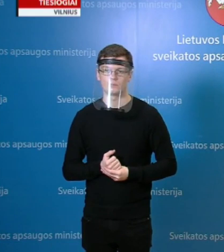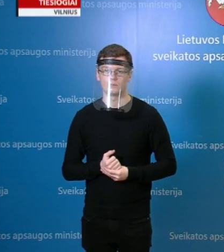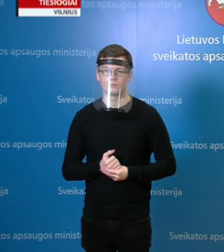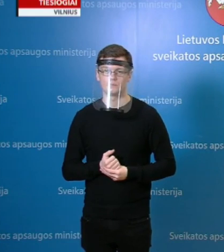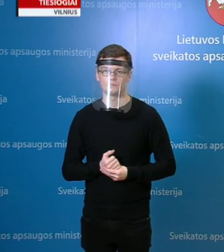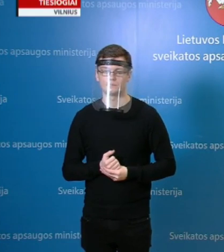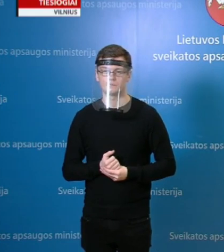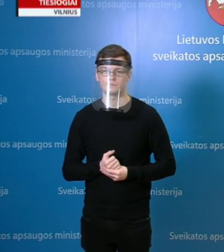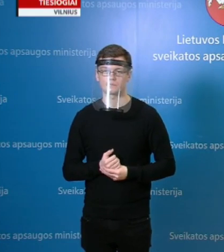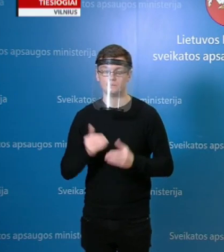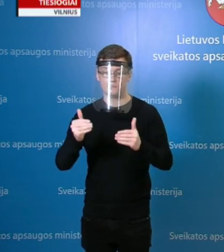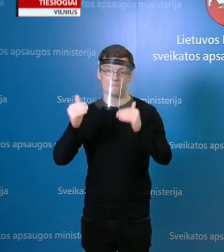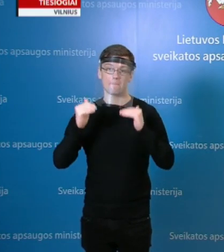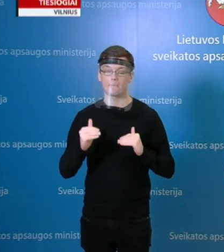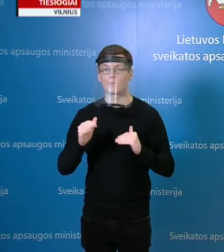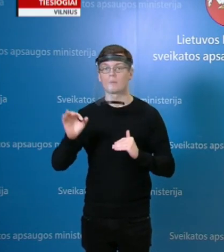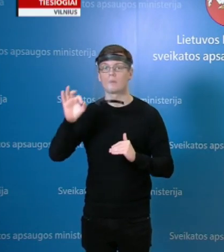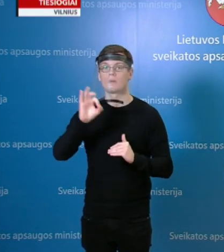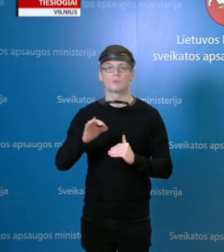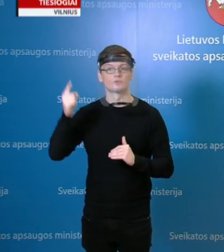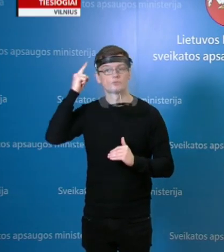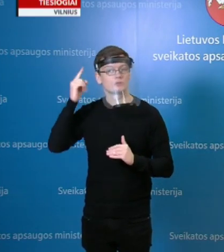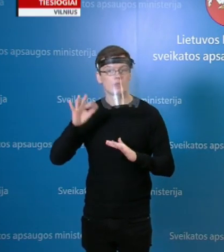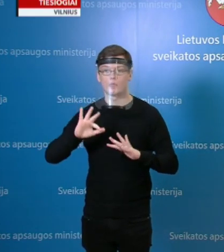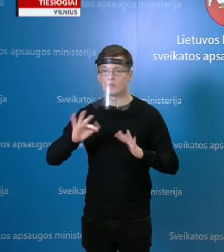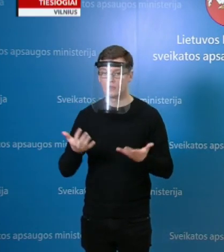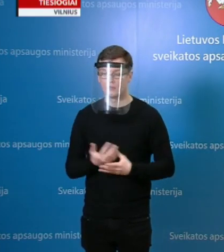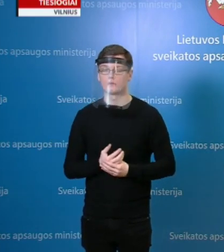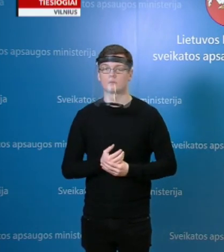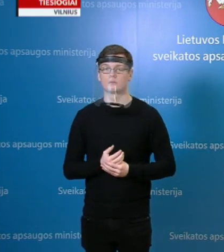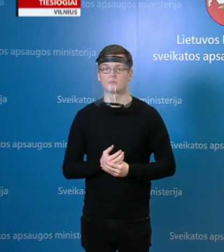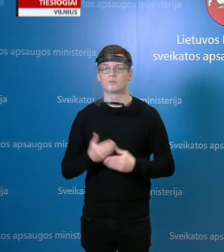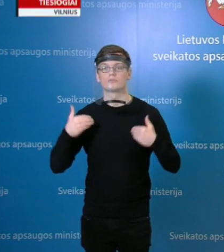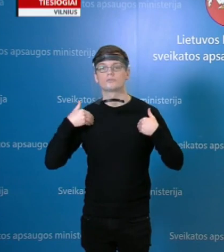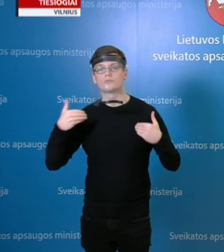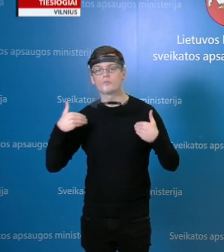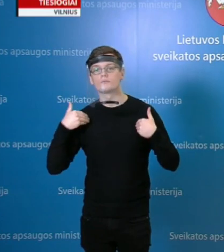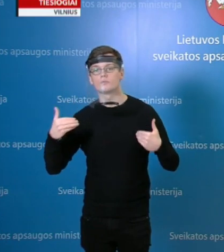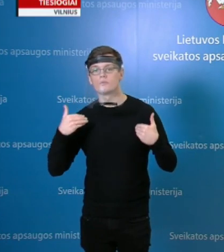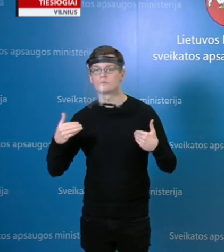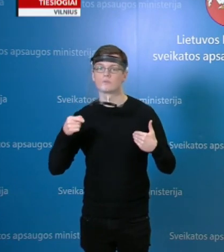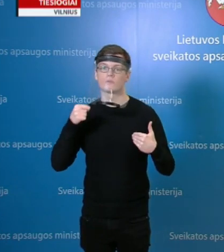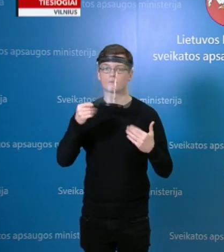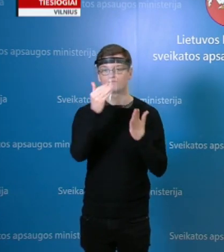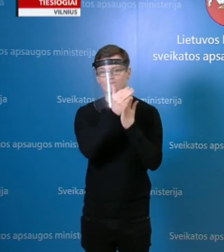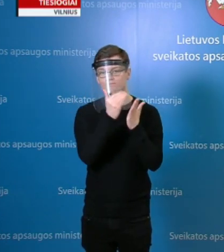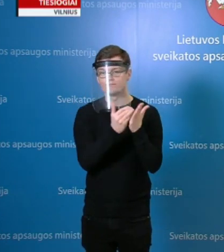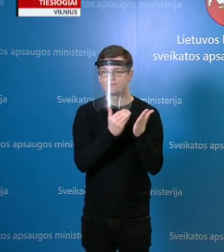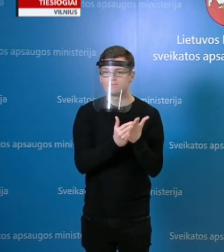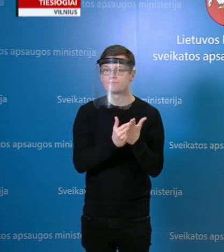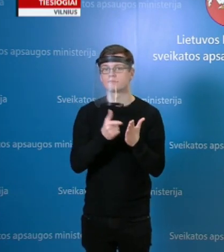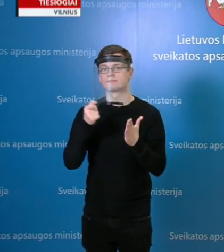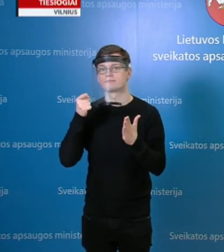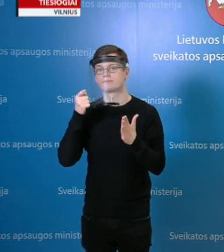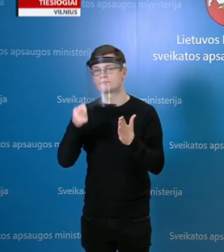Kita žinutė yra susijusi su rekomendacijomis apgyvendinimo paslaugų teikėjams, tai kadangi